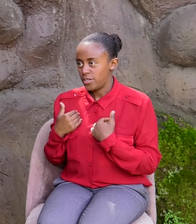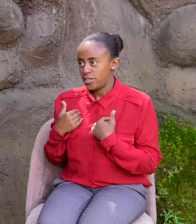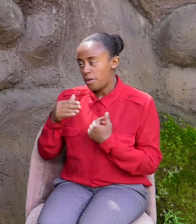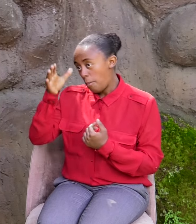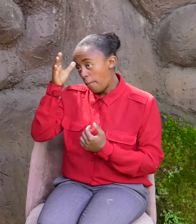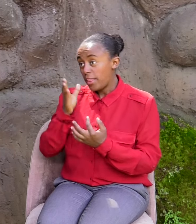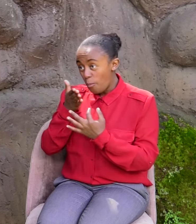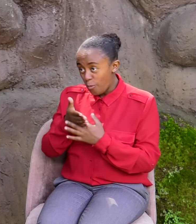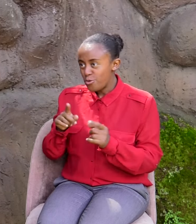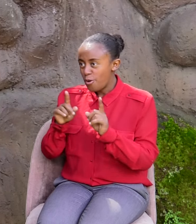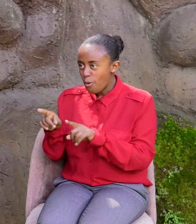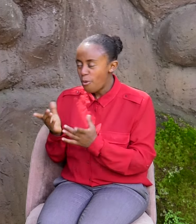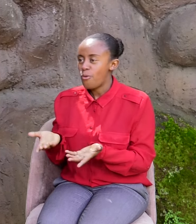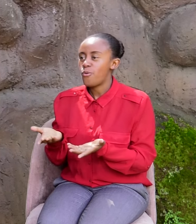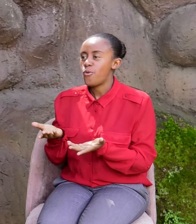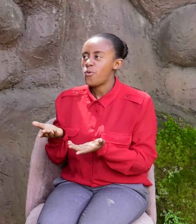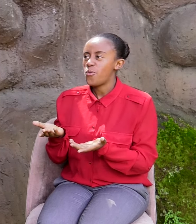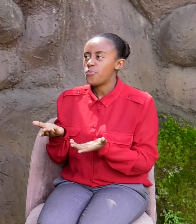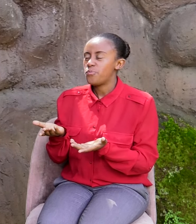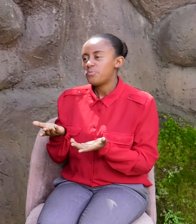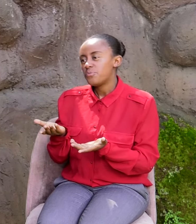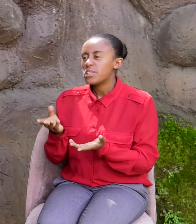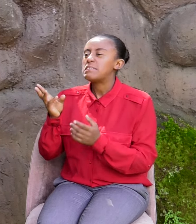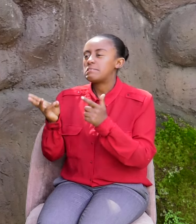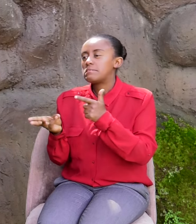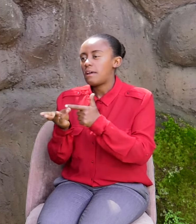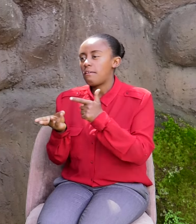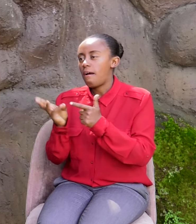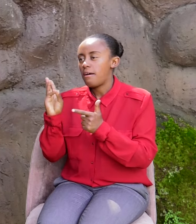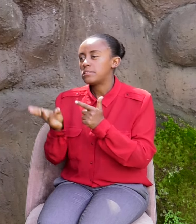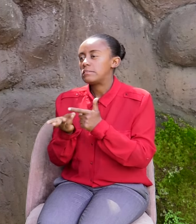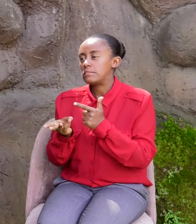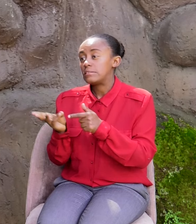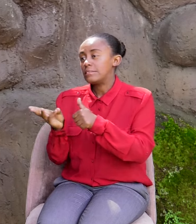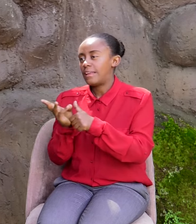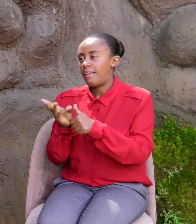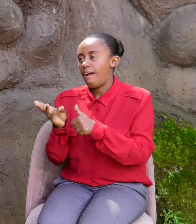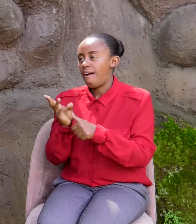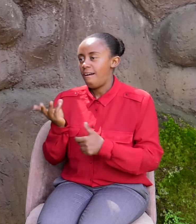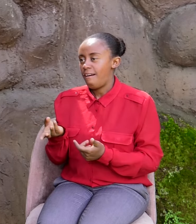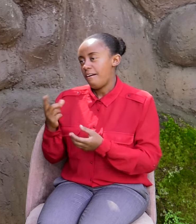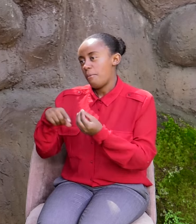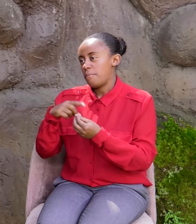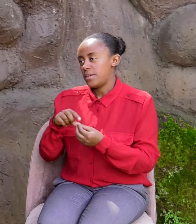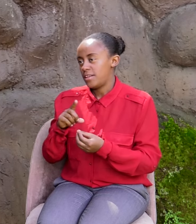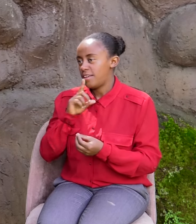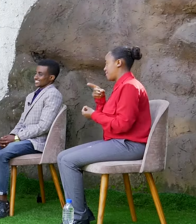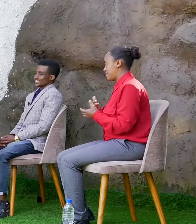በአባቴ ከሆነ ደግሞ ወደ ስድስተኛ አካባቢ ልጅ ነኝ ማለት ነው።